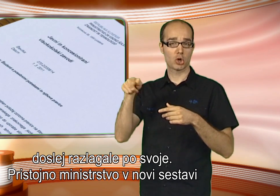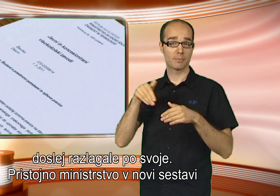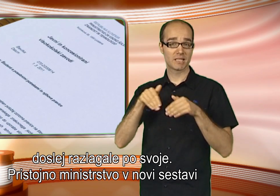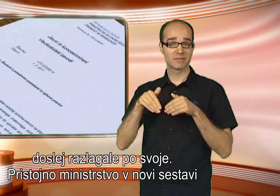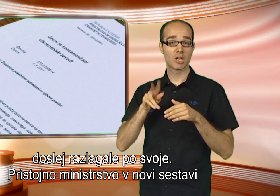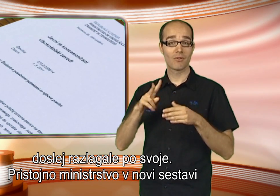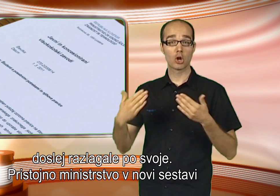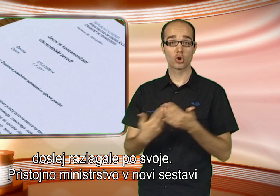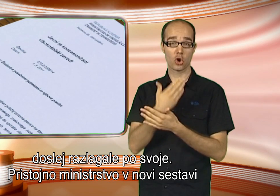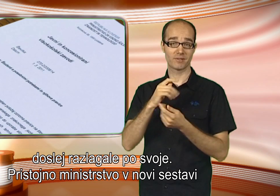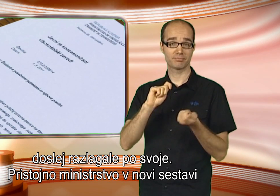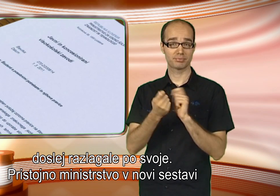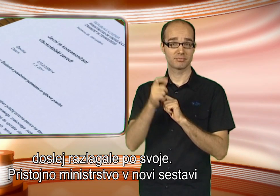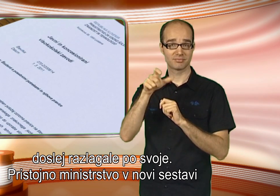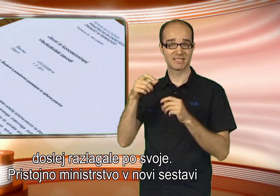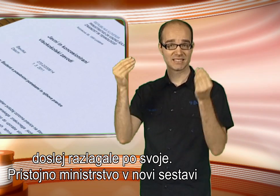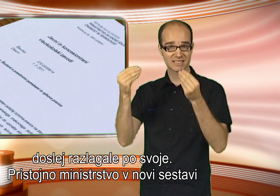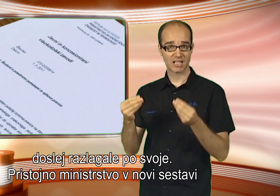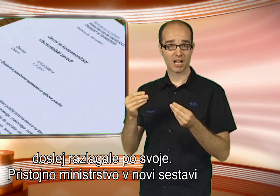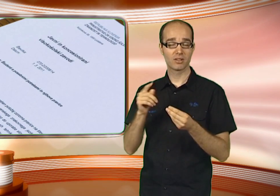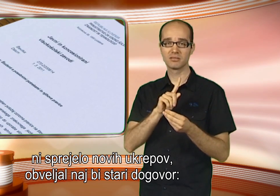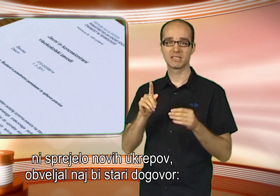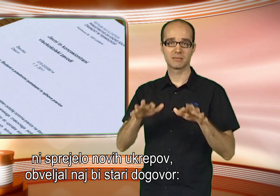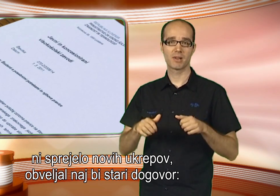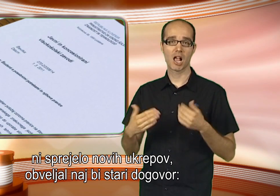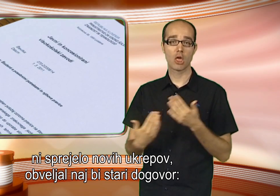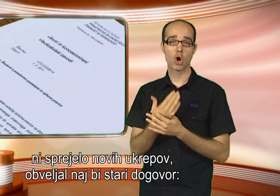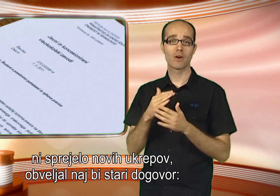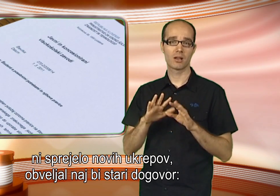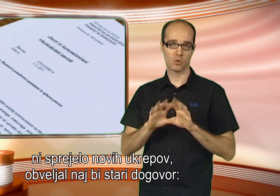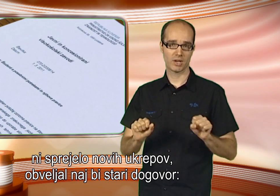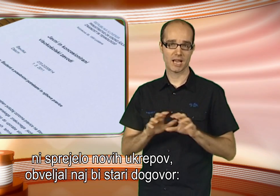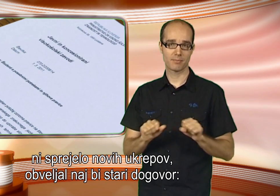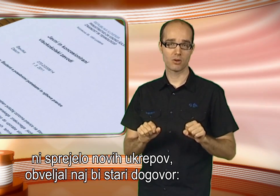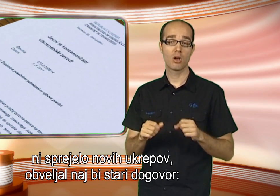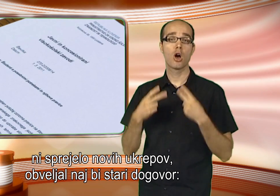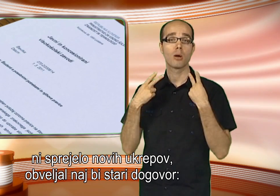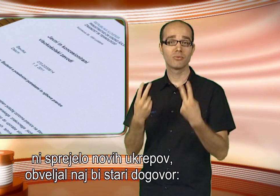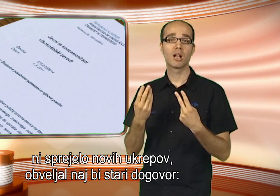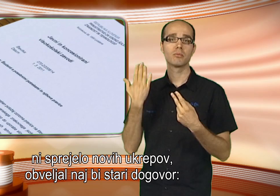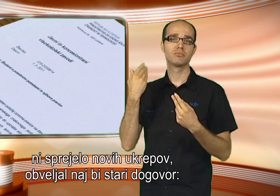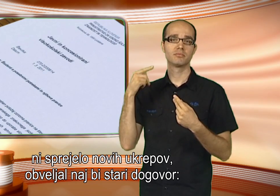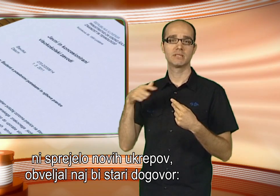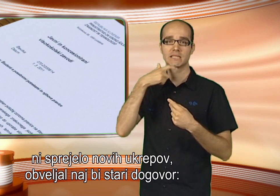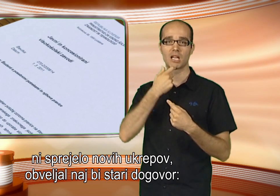Pristojno ministrstvo v novi sestavi ni sprejelo novih ukrepov, obveljal naj bi stari dogovor.